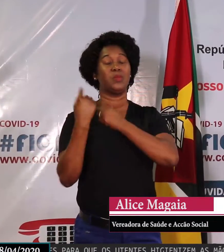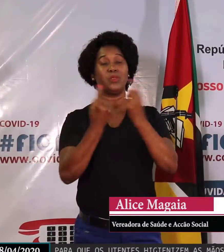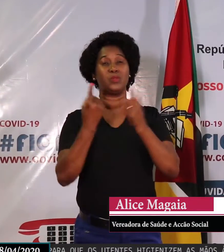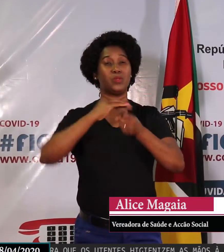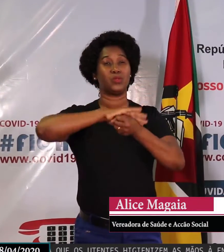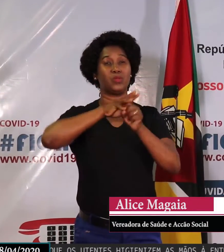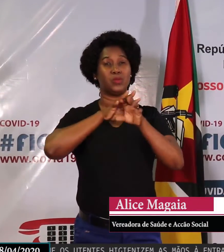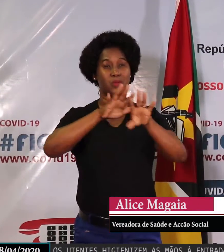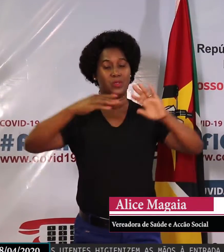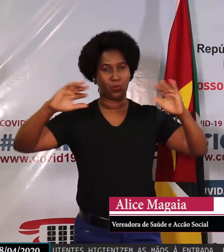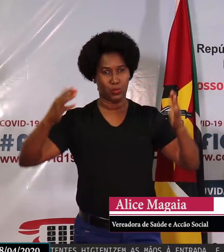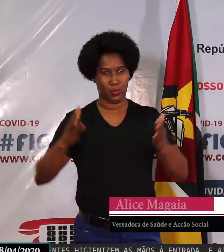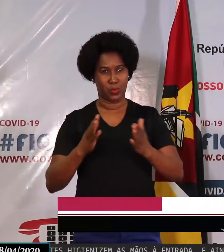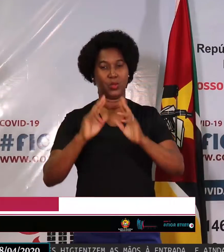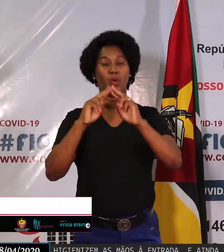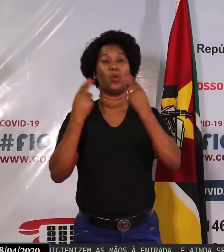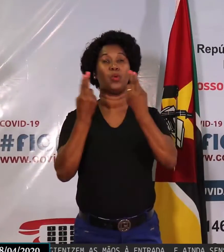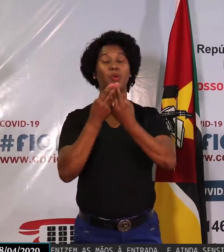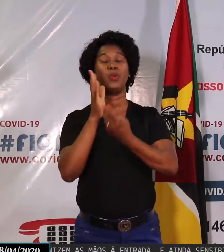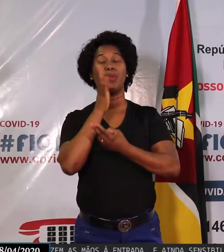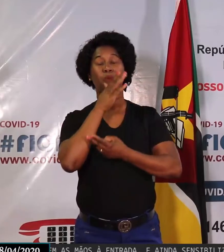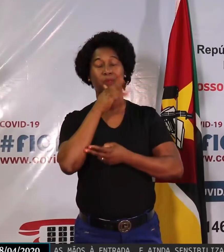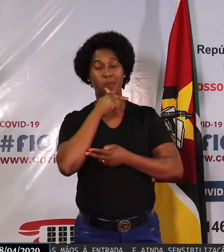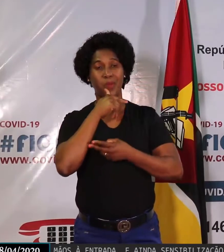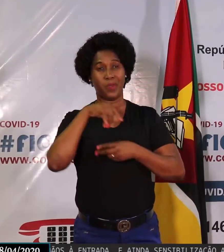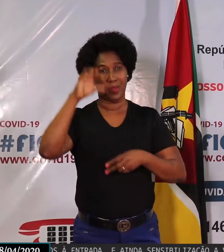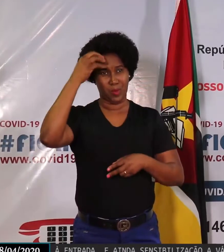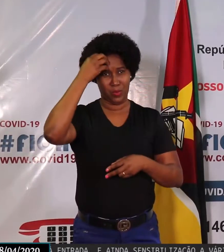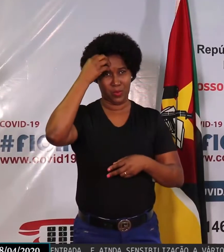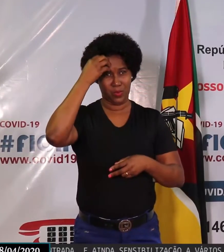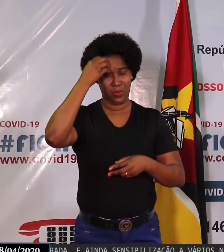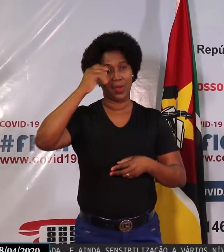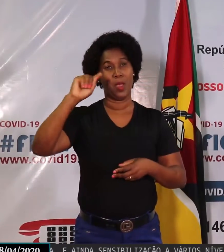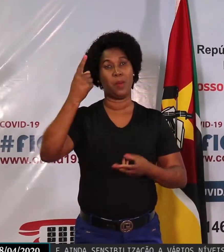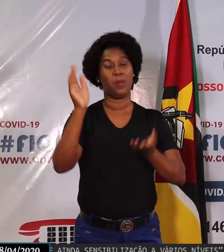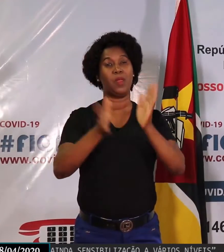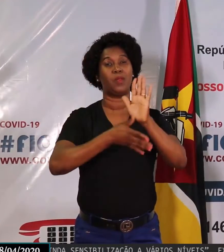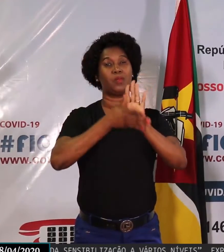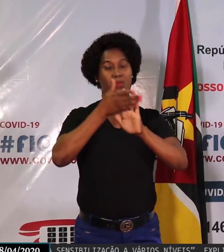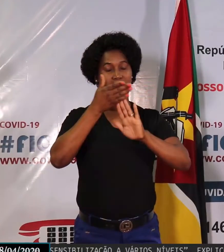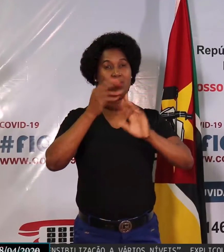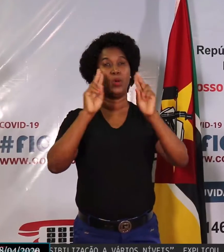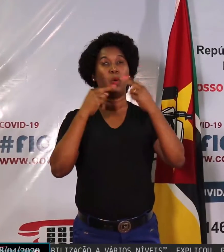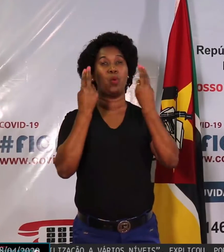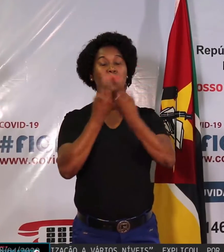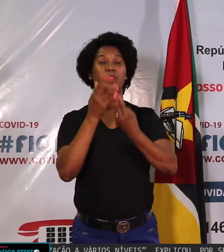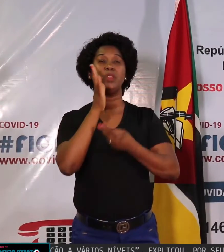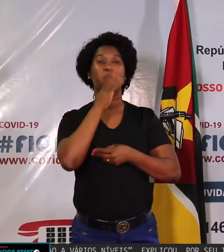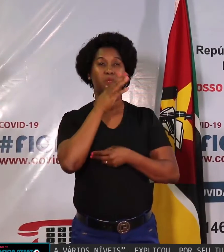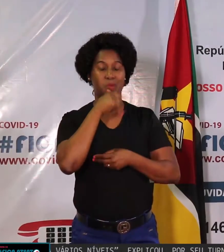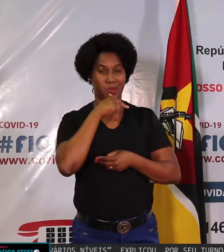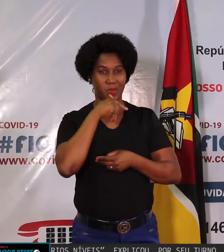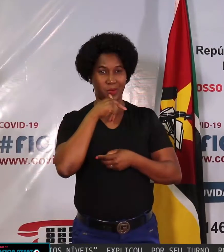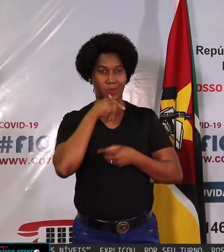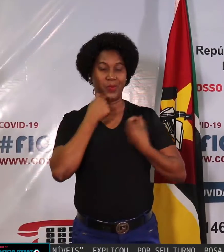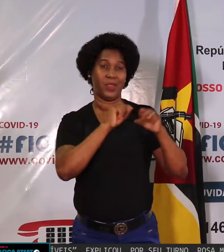do Covid-19 no município de Maputo. Haveria de começar primeiro por dizer que o Conselho Municipal, no âmbito